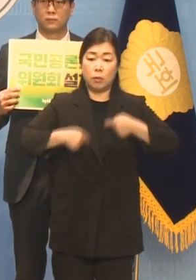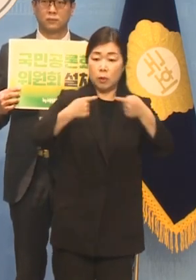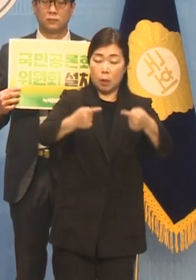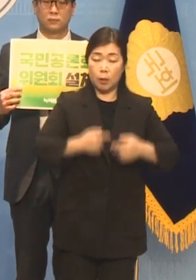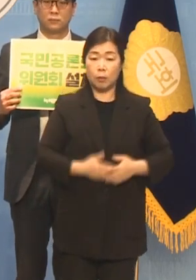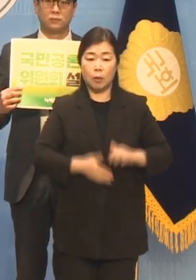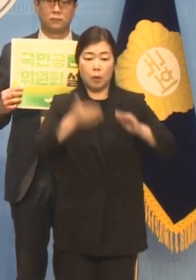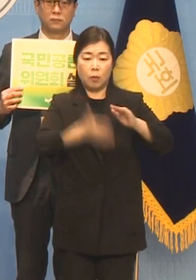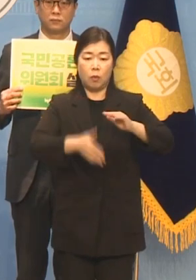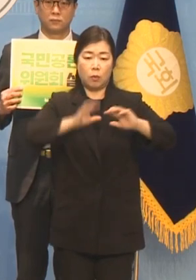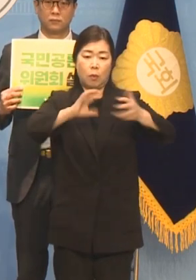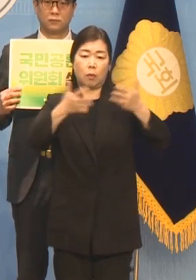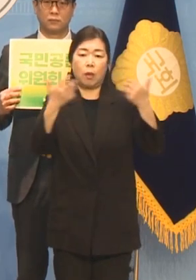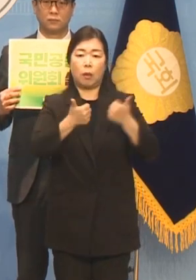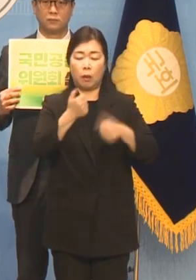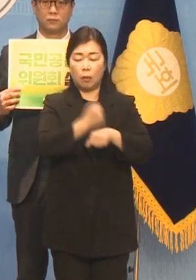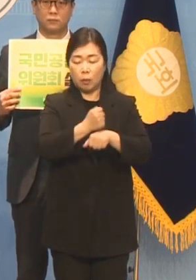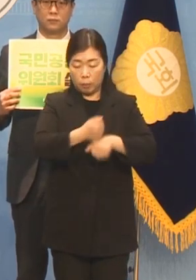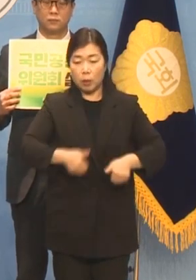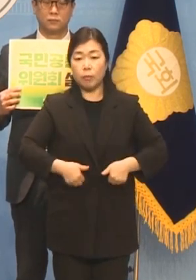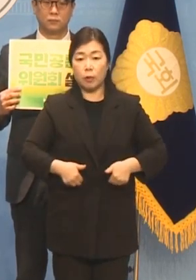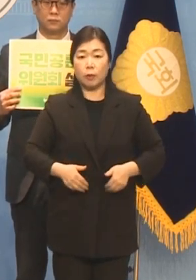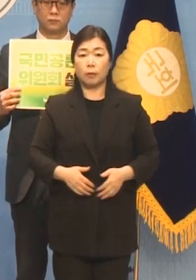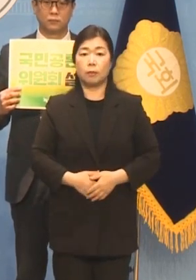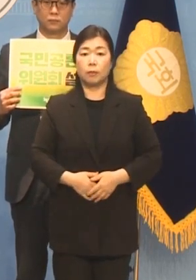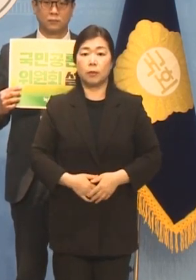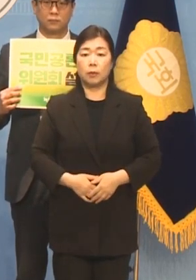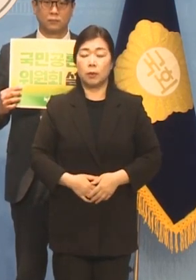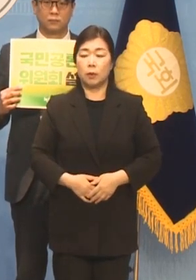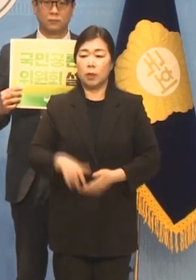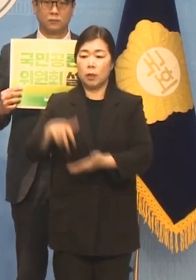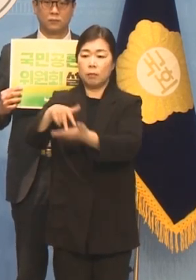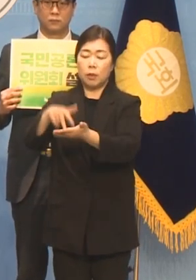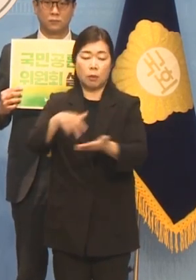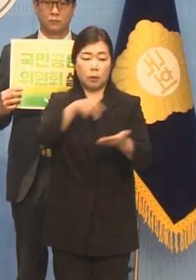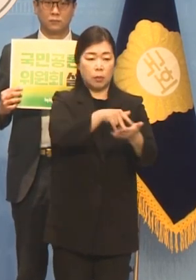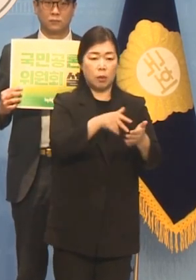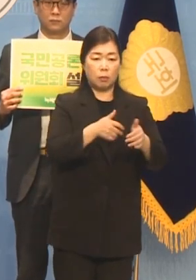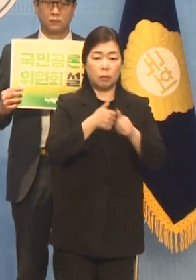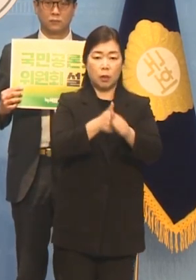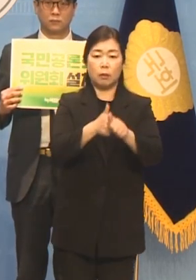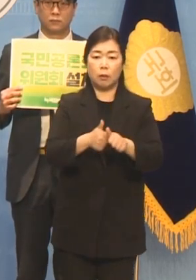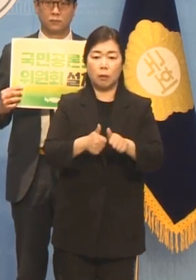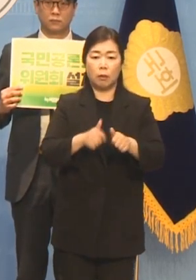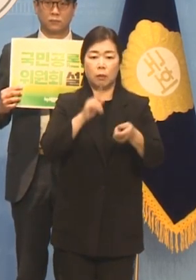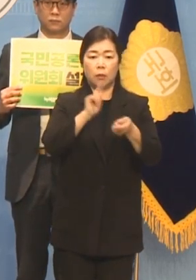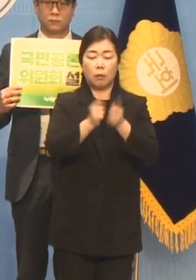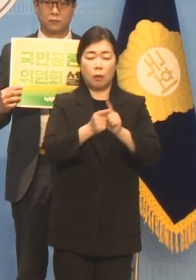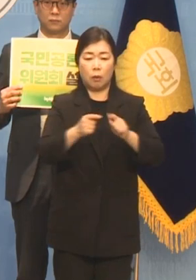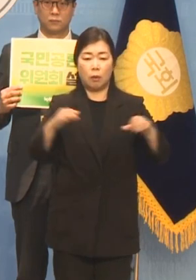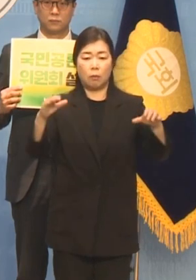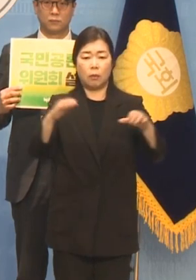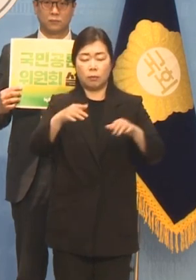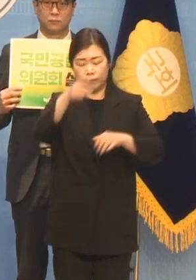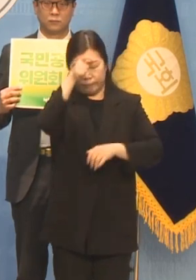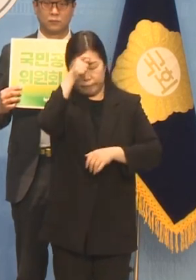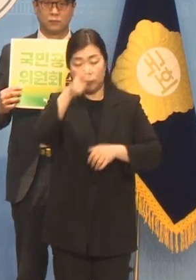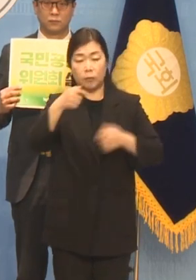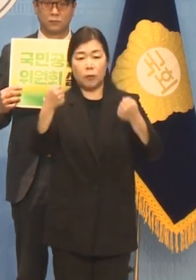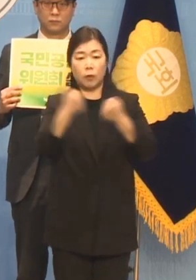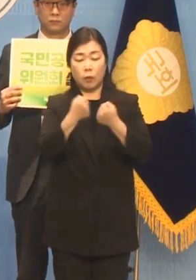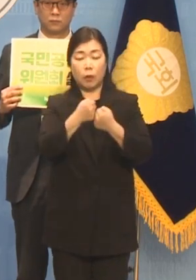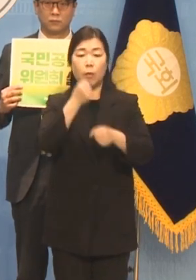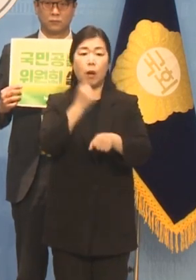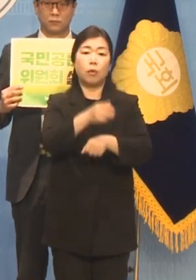국민참여 공론화위원회에서 결정해야 합니다. 각자의 정치적 이해관계에 따라 강대강 대치를 하고 있는 의사와